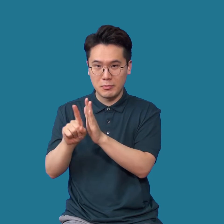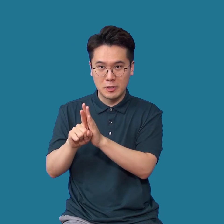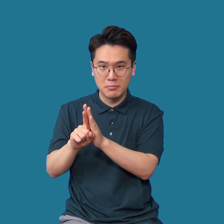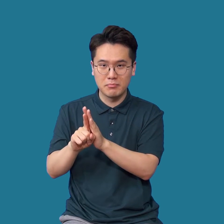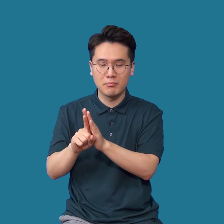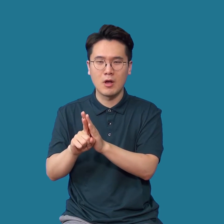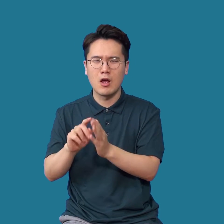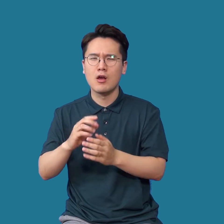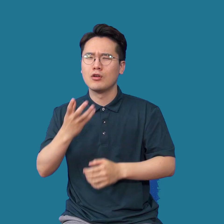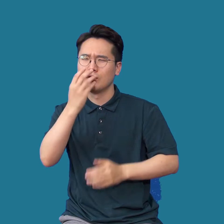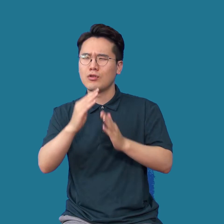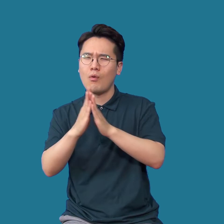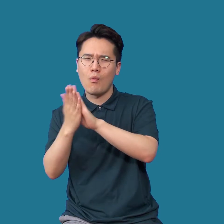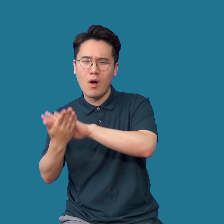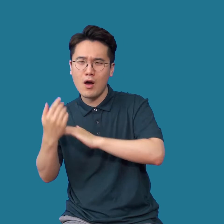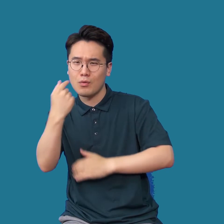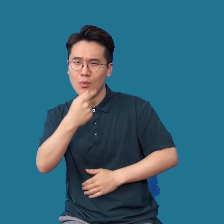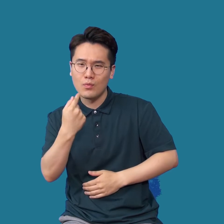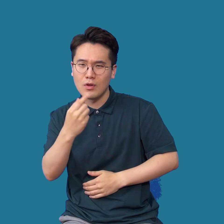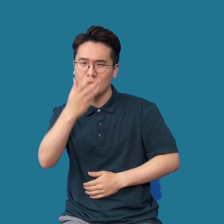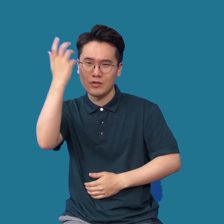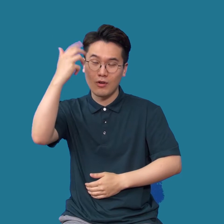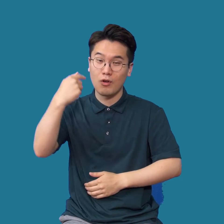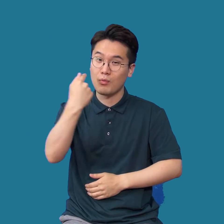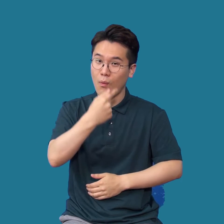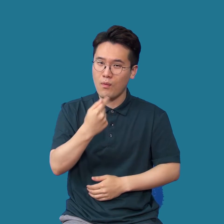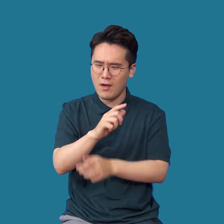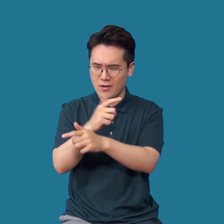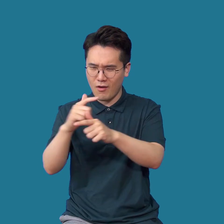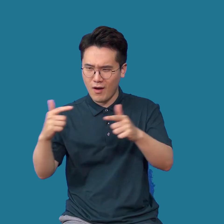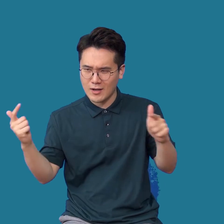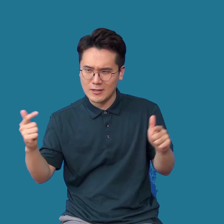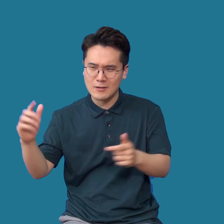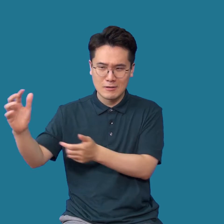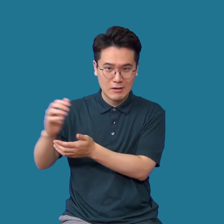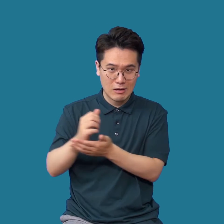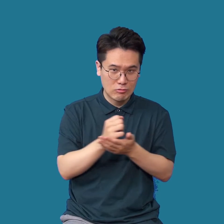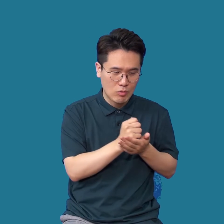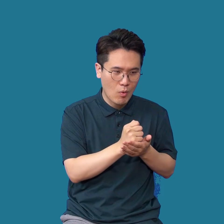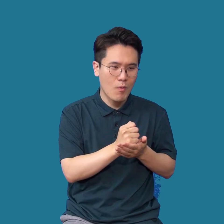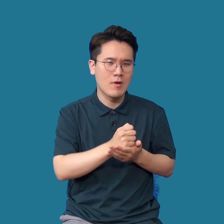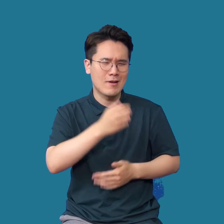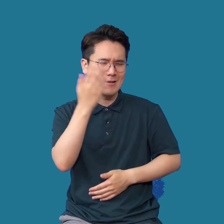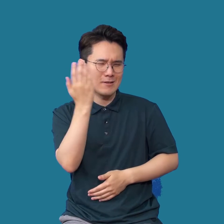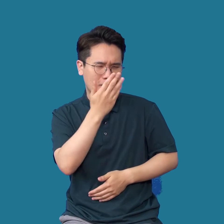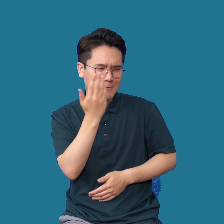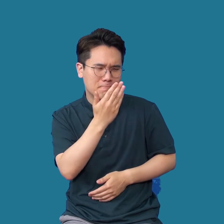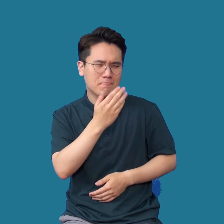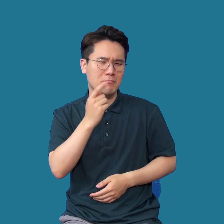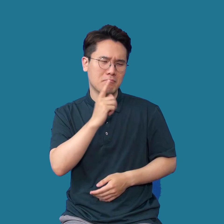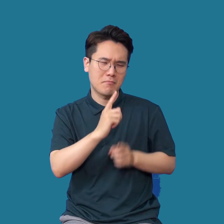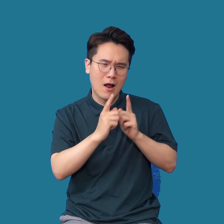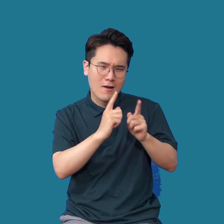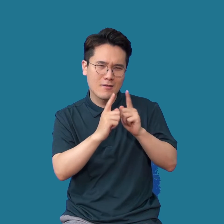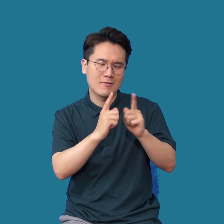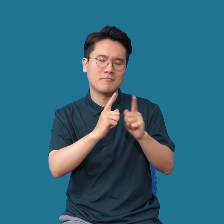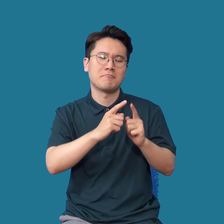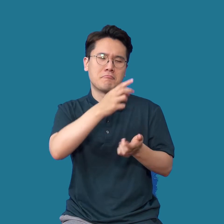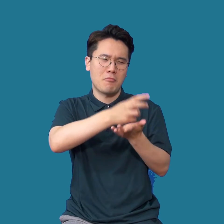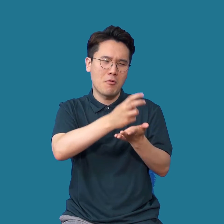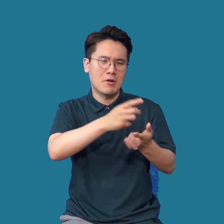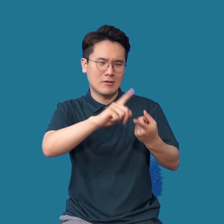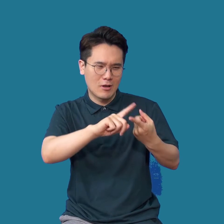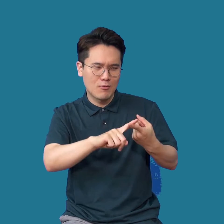성화론, 성령론 모두를 동원해서 아주 널리 정연하게 증거를 했습니다. 그리고